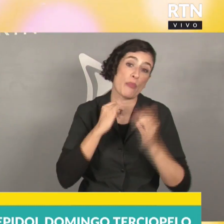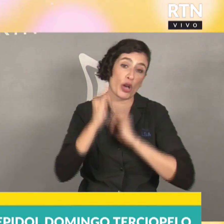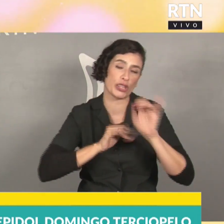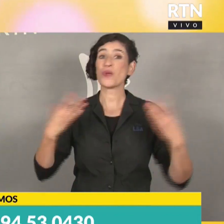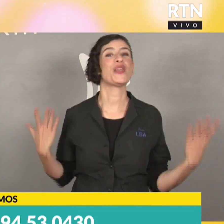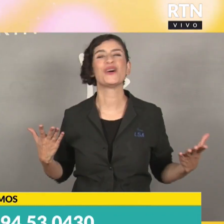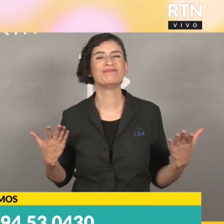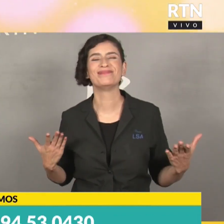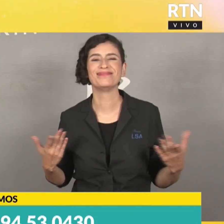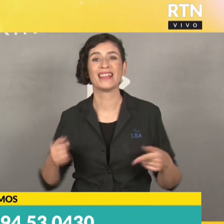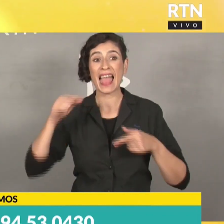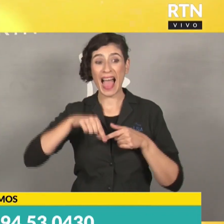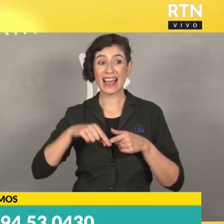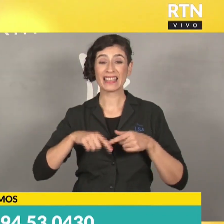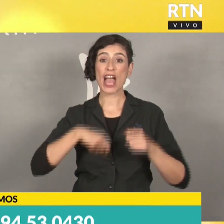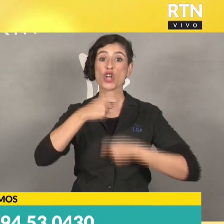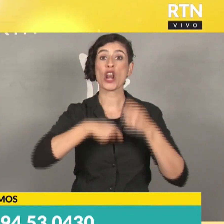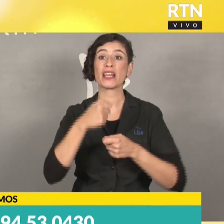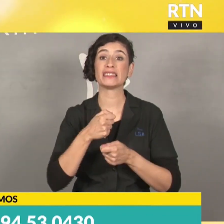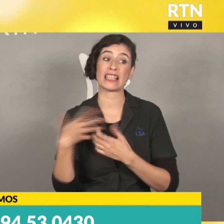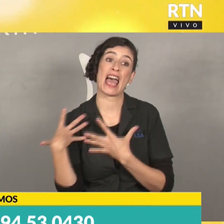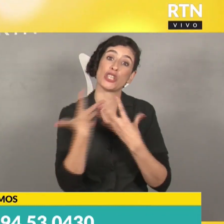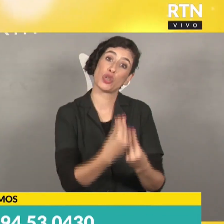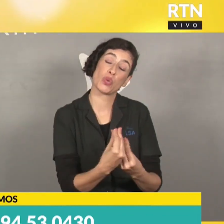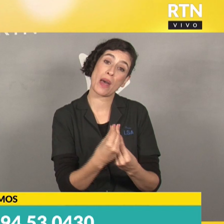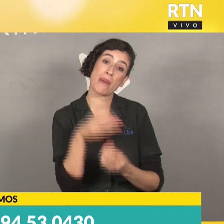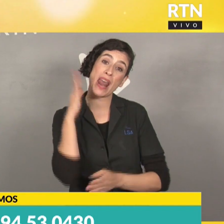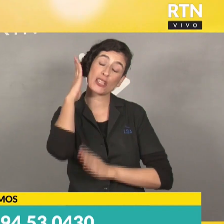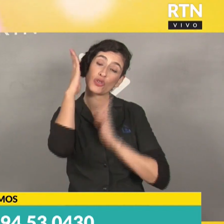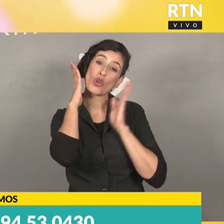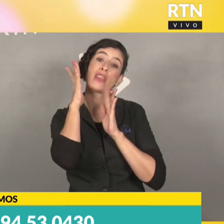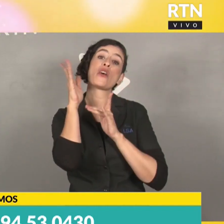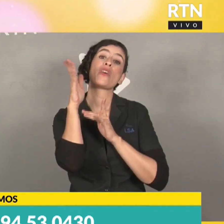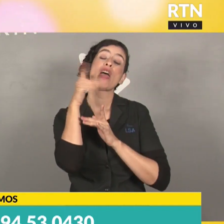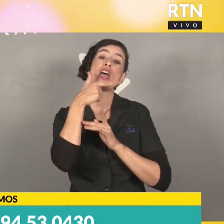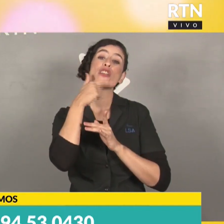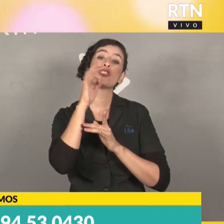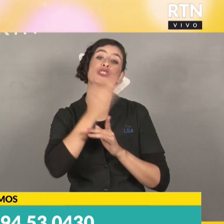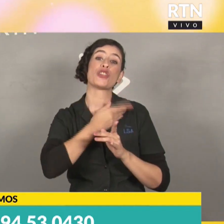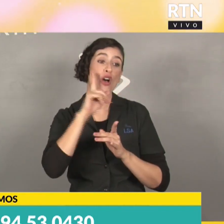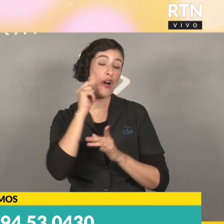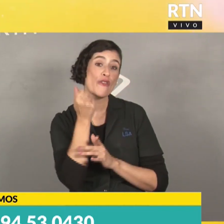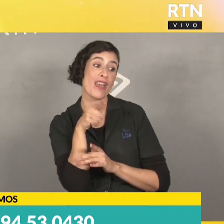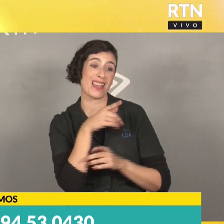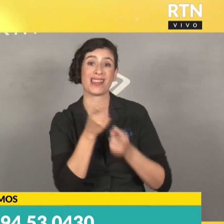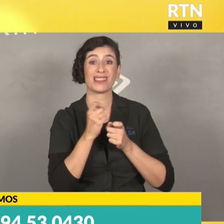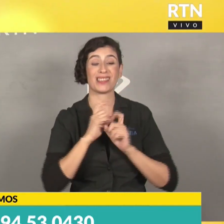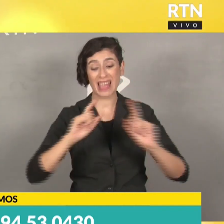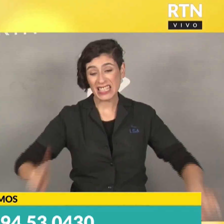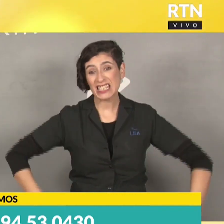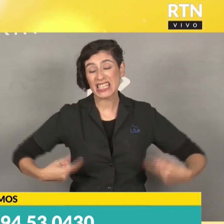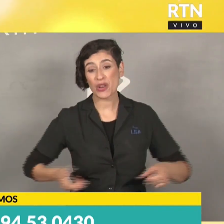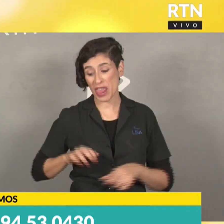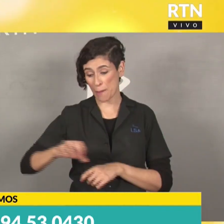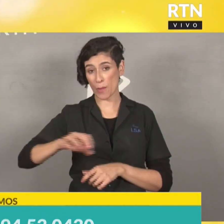Muy bien. Y acá tengo la colecta solidaria para el sueño de Sofía. Quiere tener una silla de ruedas motorizada. Sofía